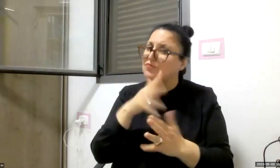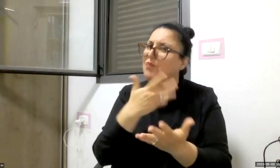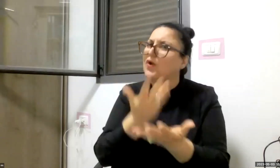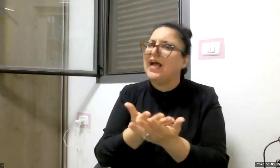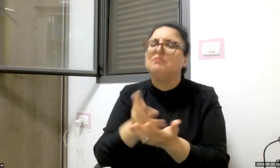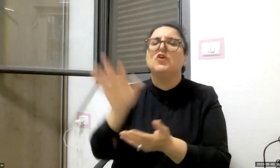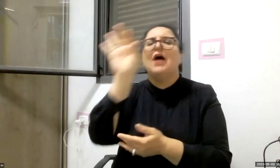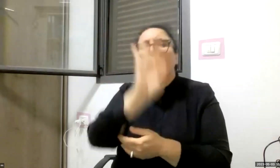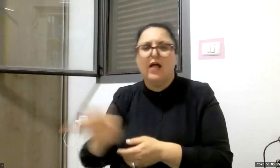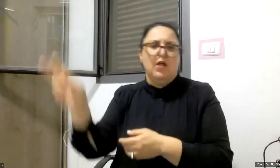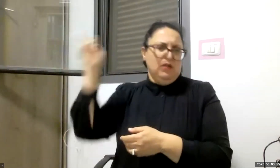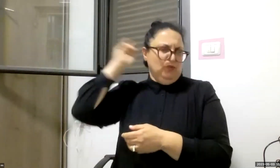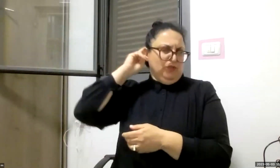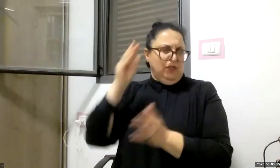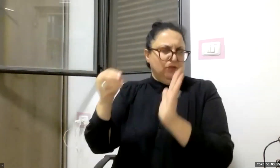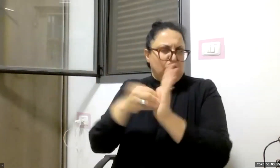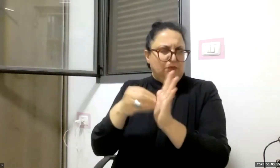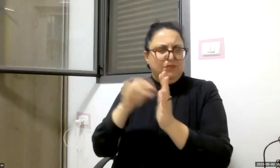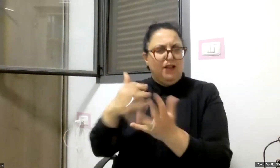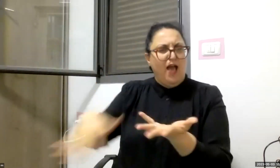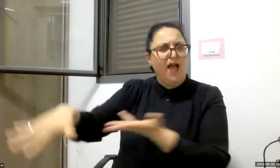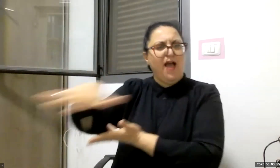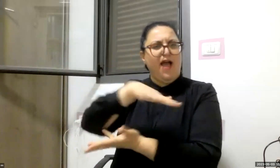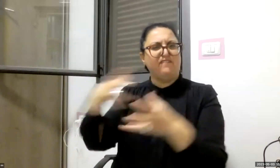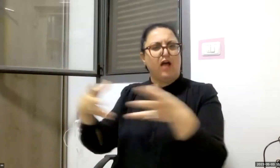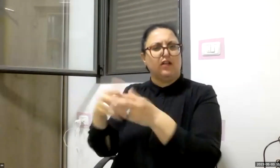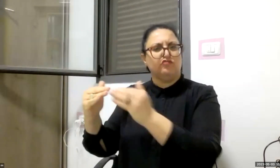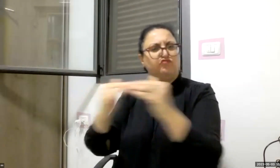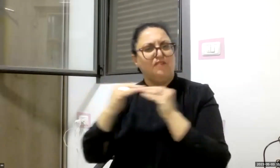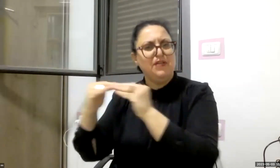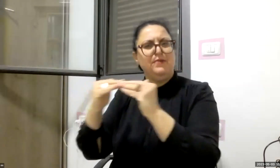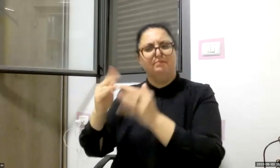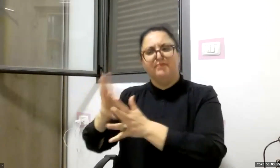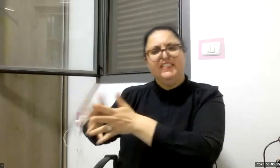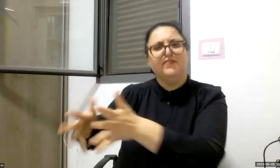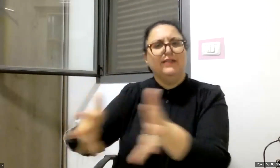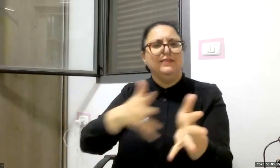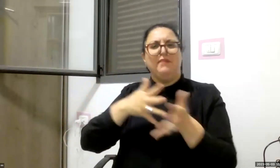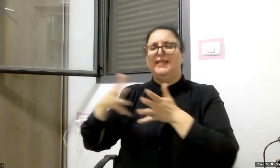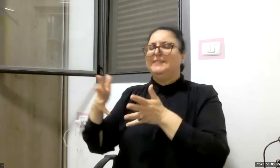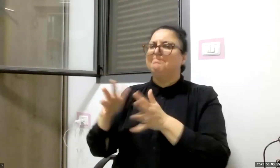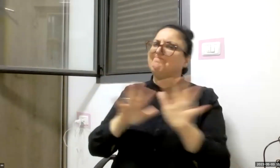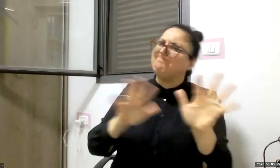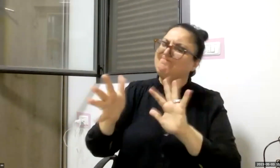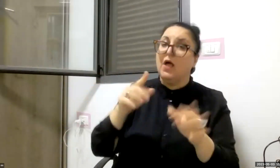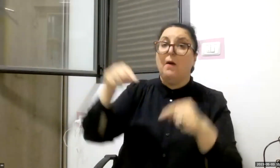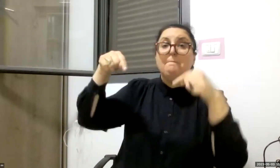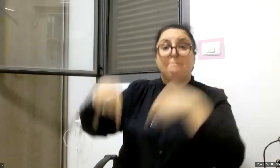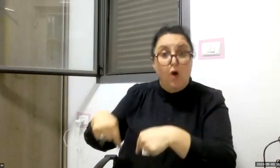יודעת עד כמה המחקרים הוכיחים בין אם המחקרים הם בארצות הברית או פה שהשטל באמת גורם לאנשים